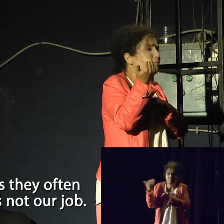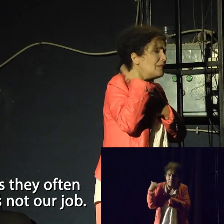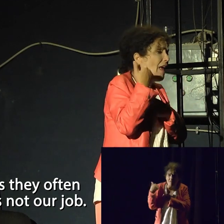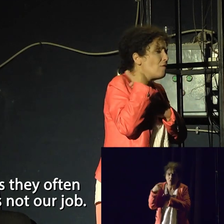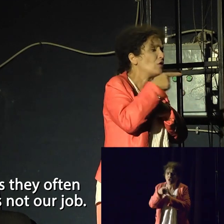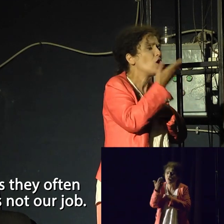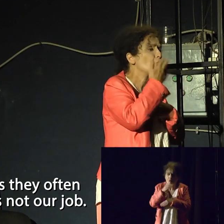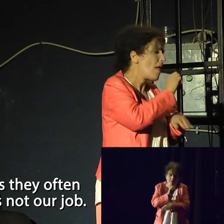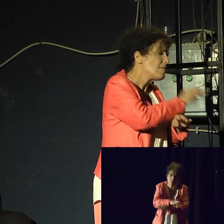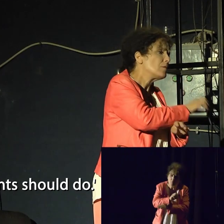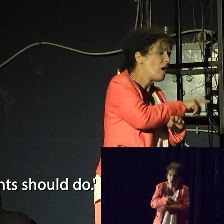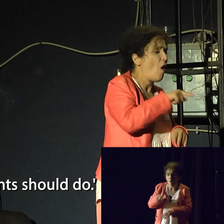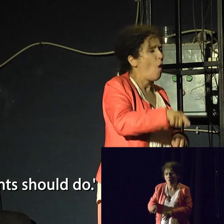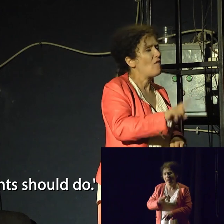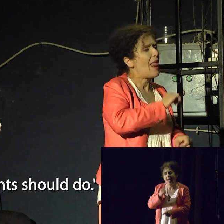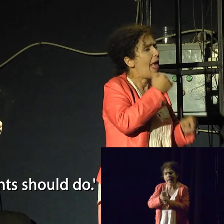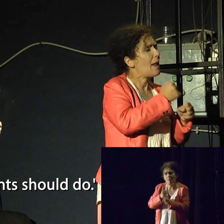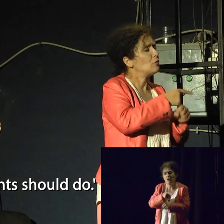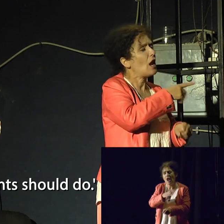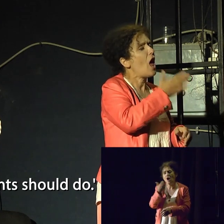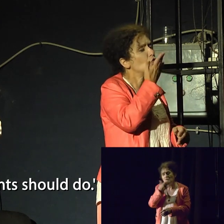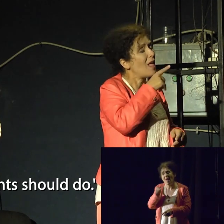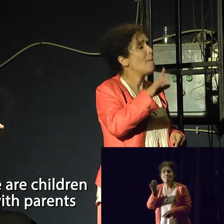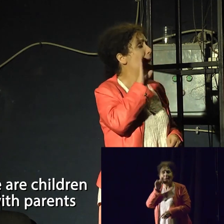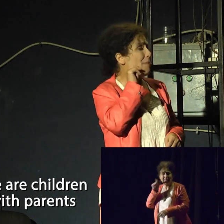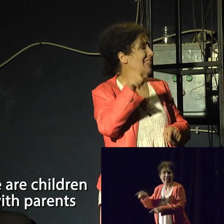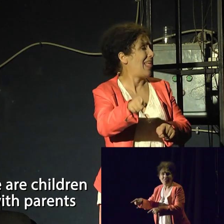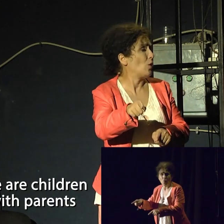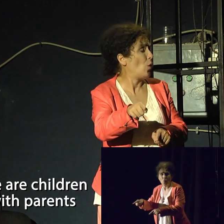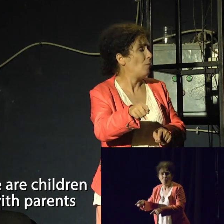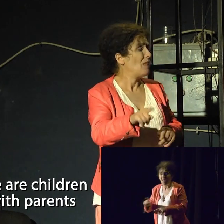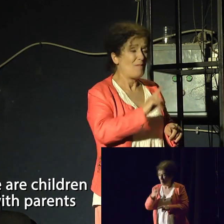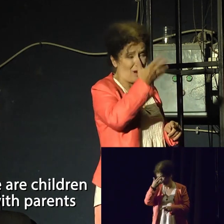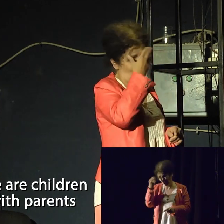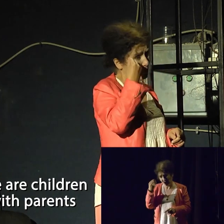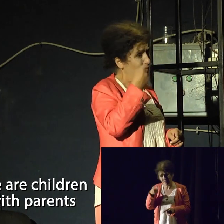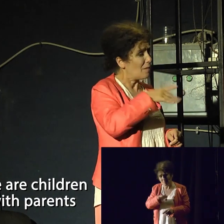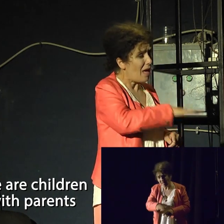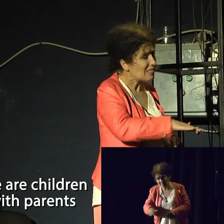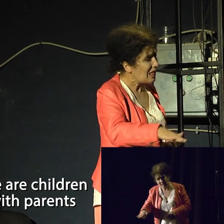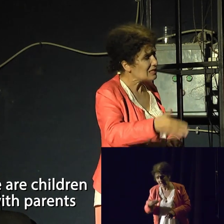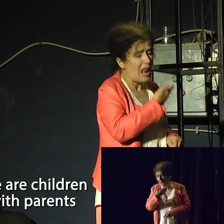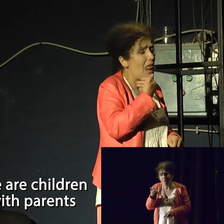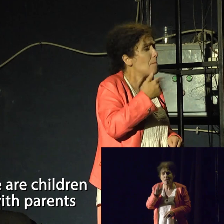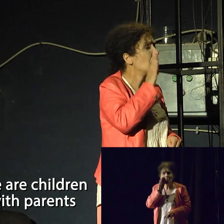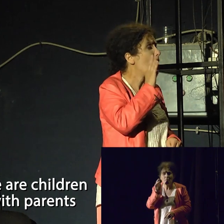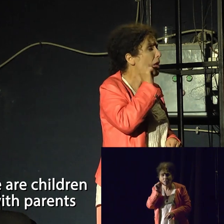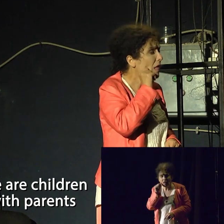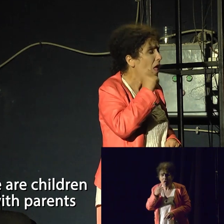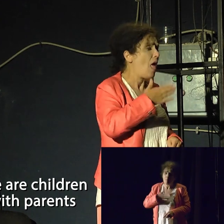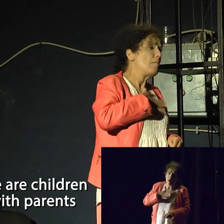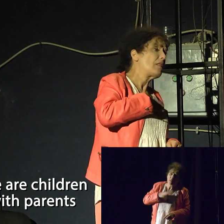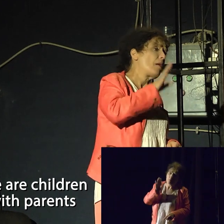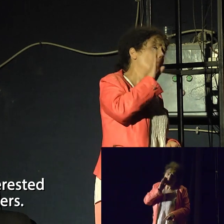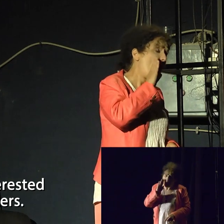на нас на едукација, па добро, ова не е работа на училиштото, работа на родителите. Не заборавајте дека некои деца немаат родители или пак имаат родители